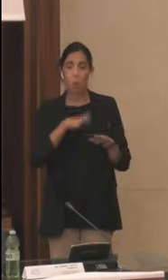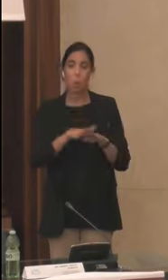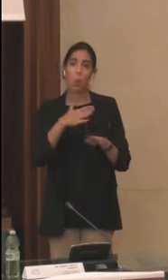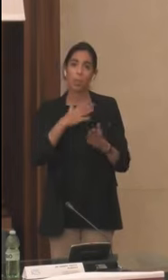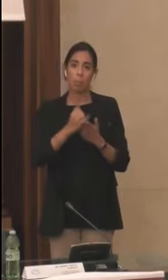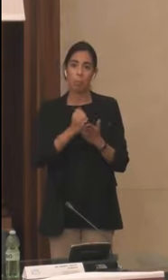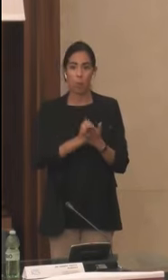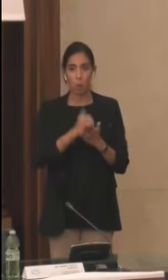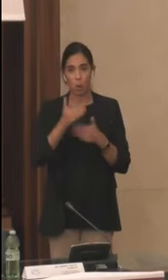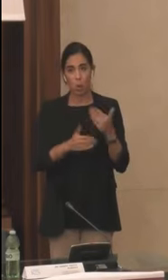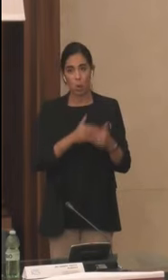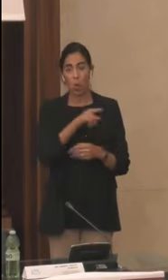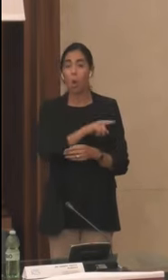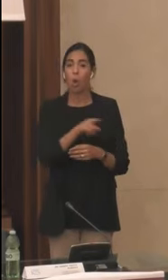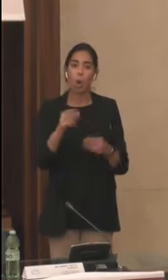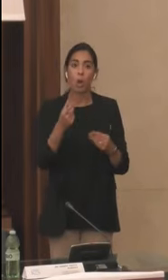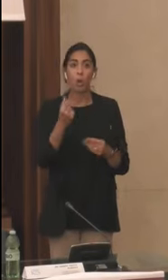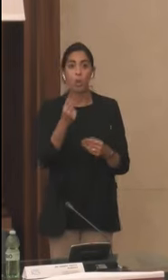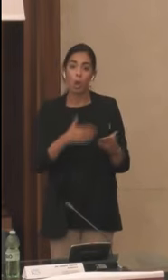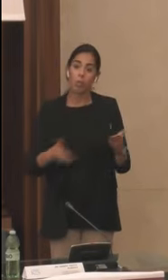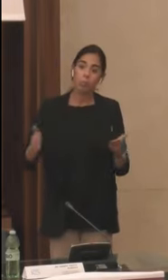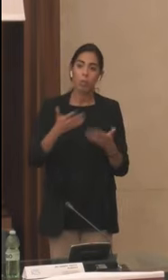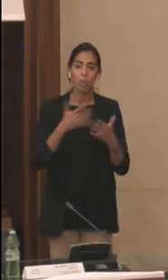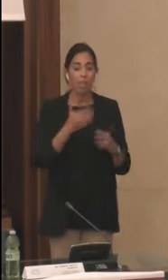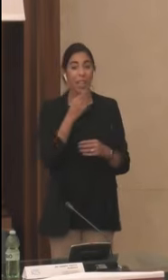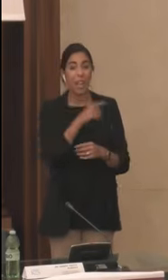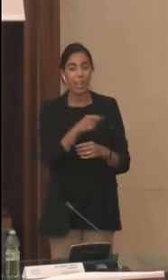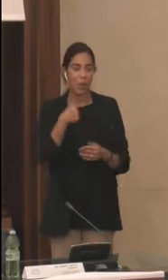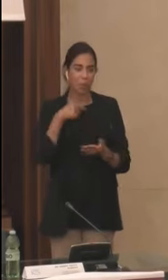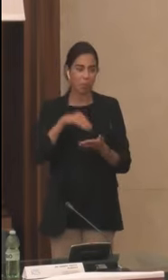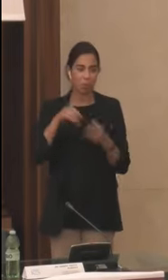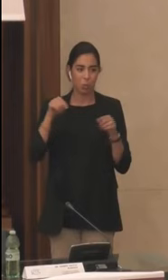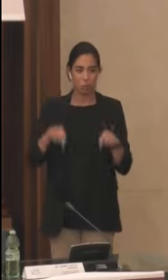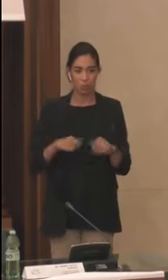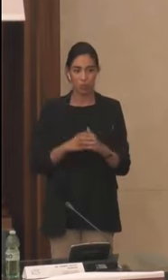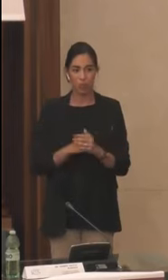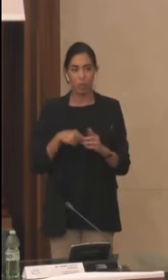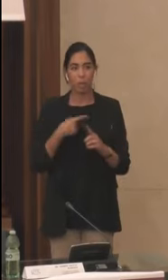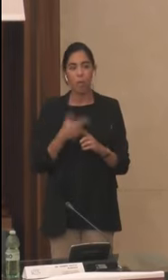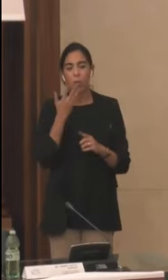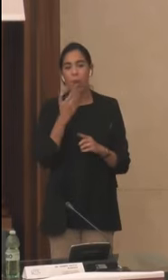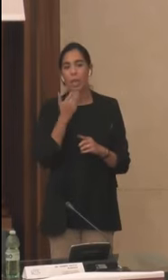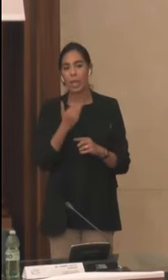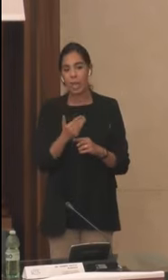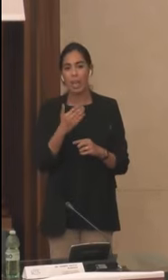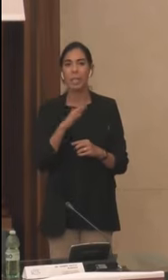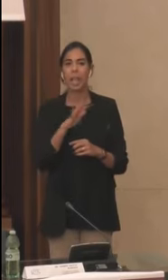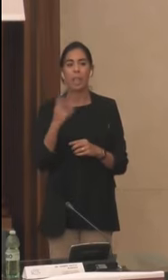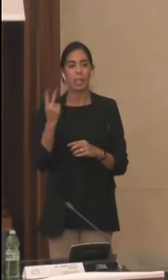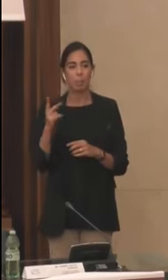Y también quiero agradecer a 2 personas, al magistrado Angelo